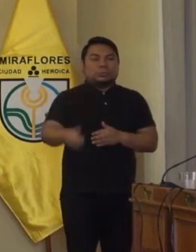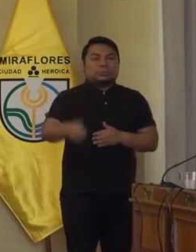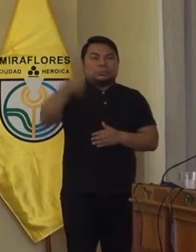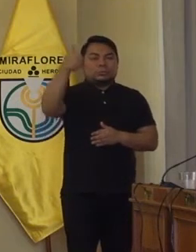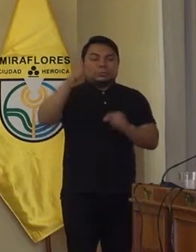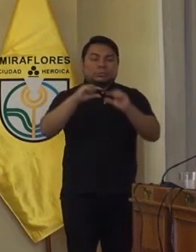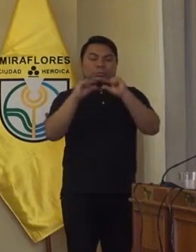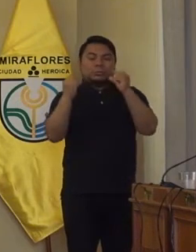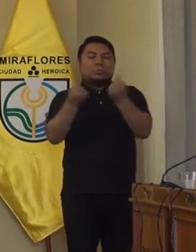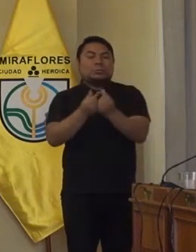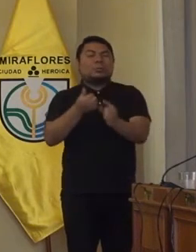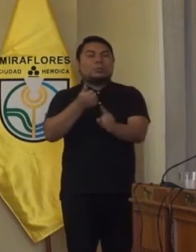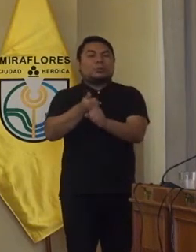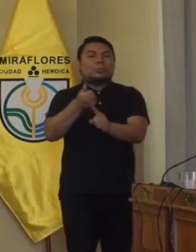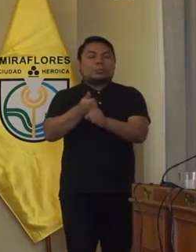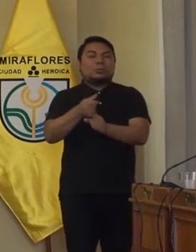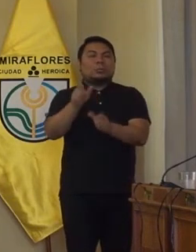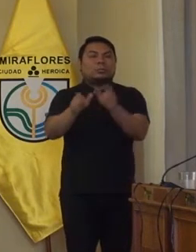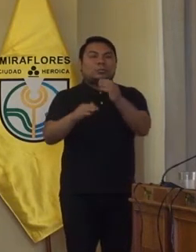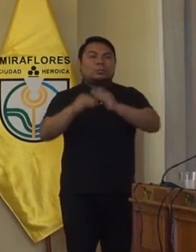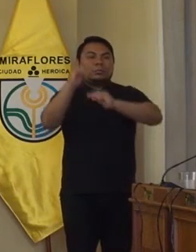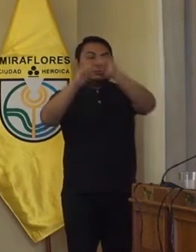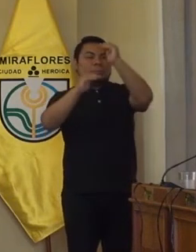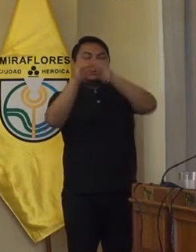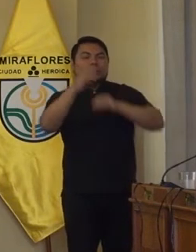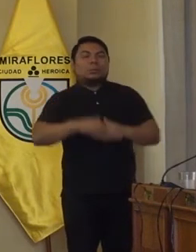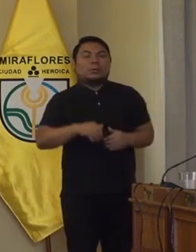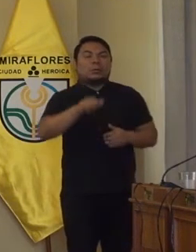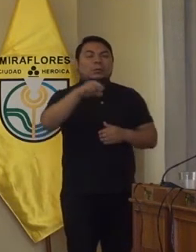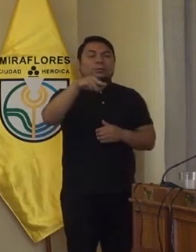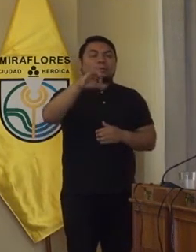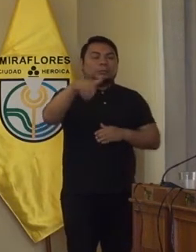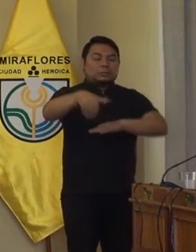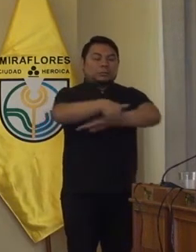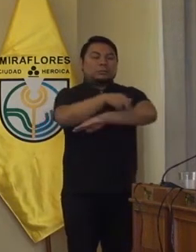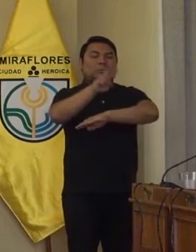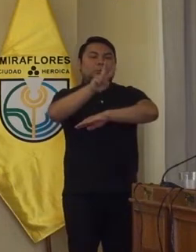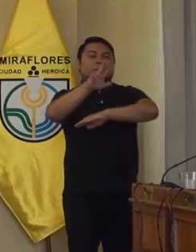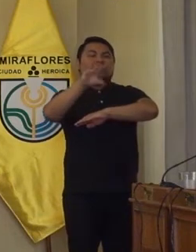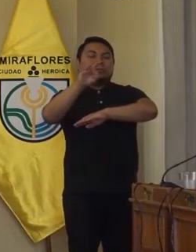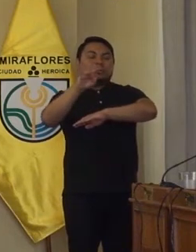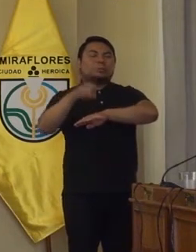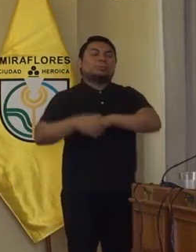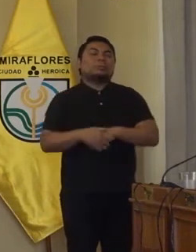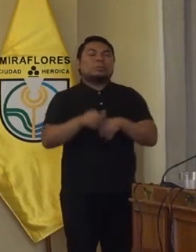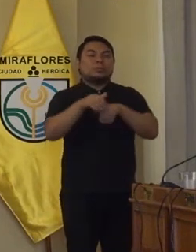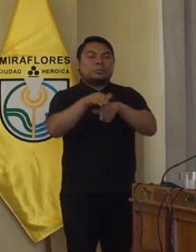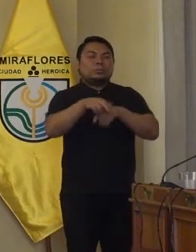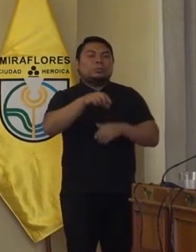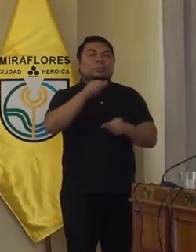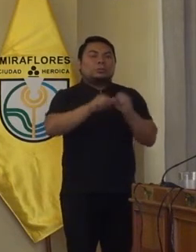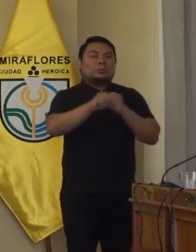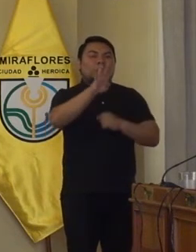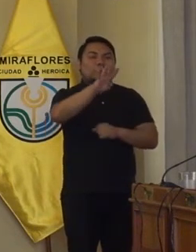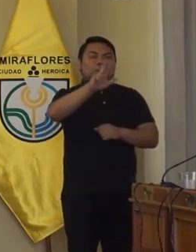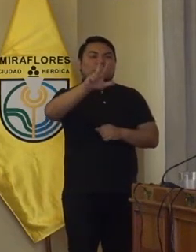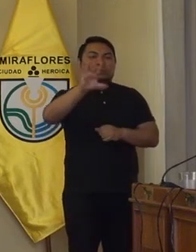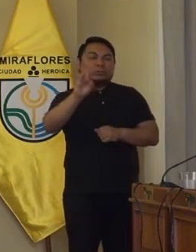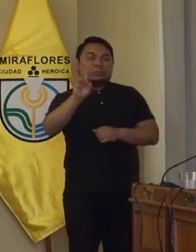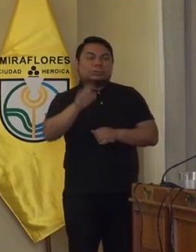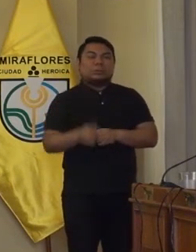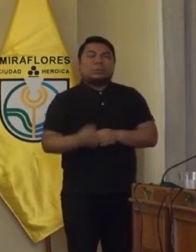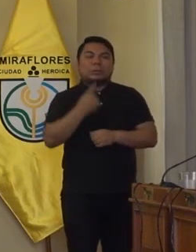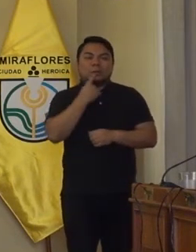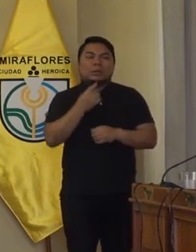presidente de la Junta de Propietarios del edificio Palmar de la avenida 28 de julio número 438 por la